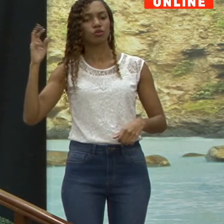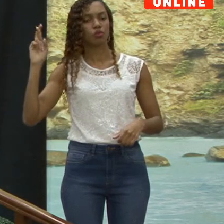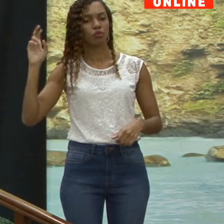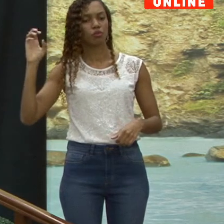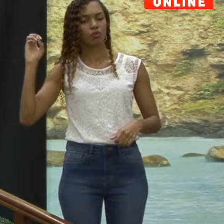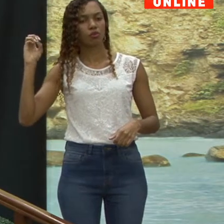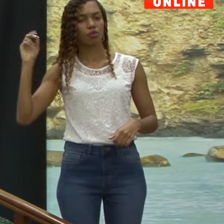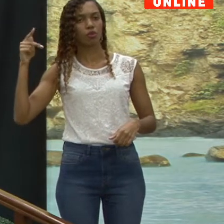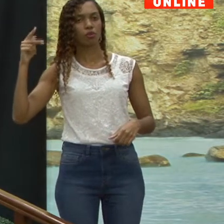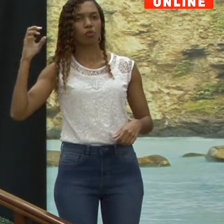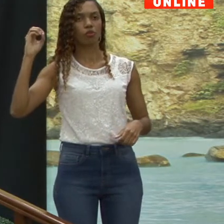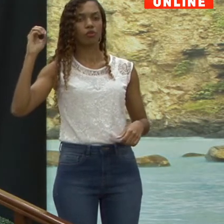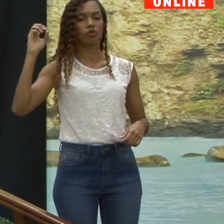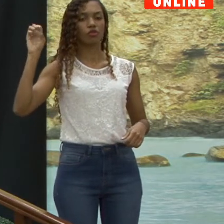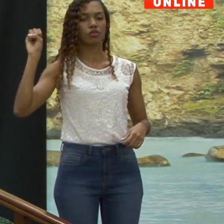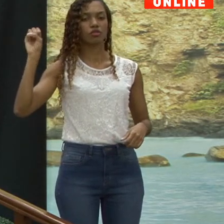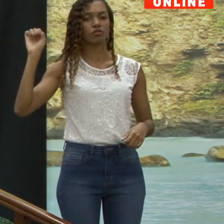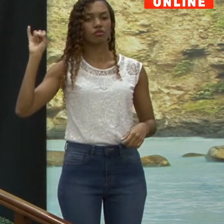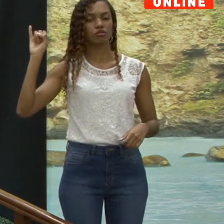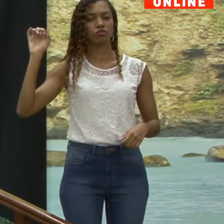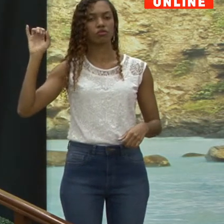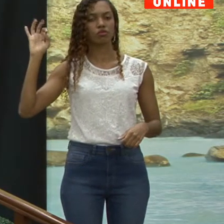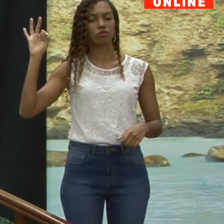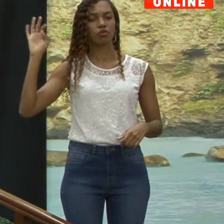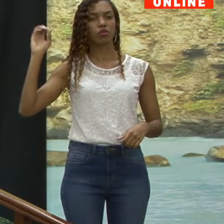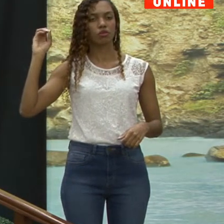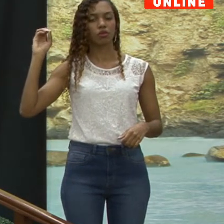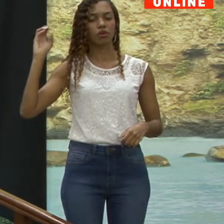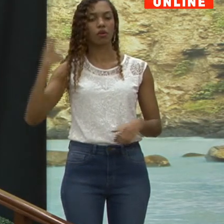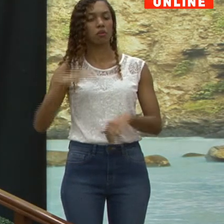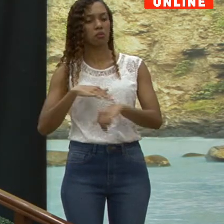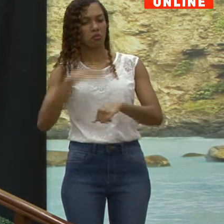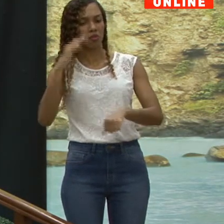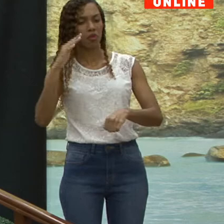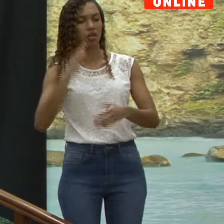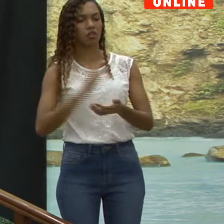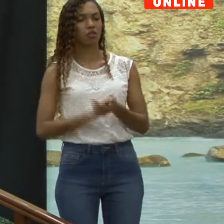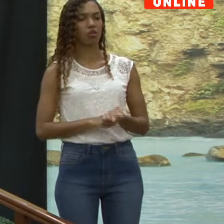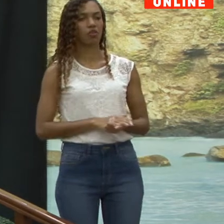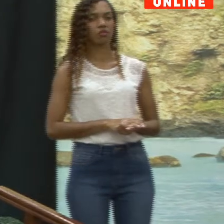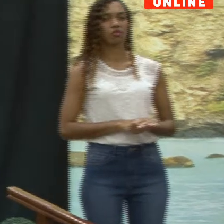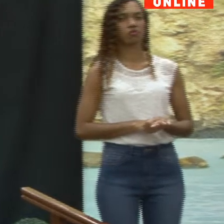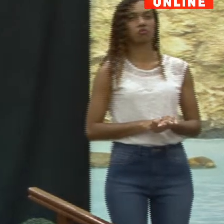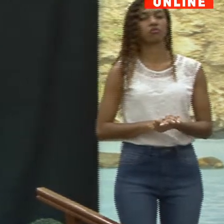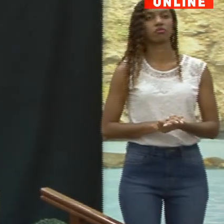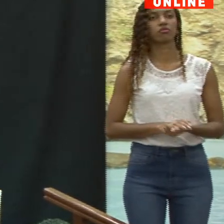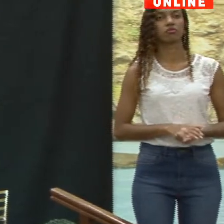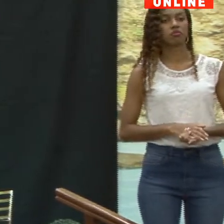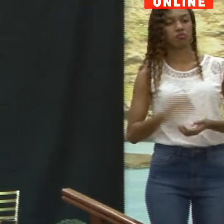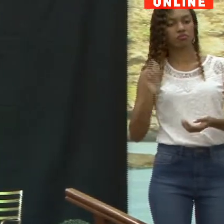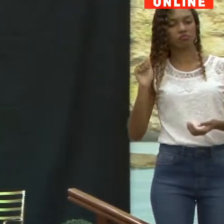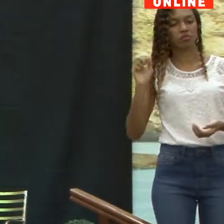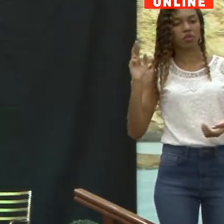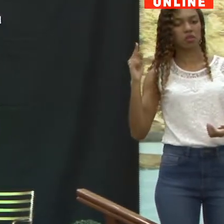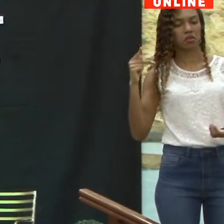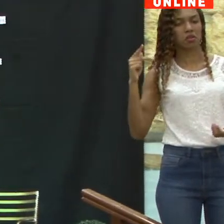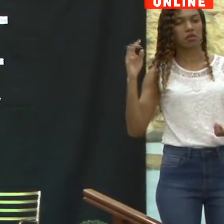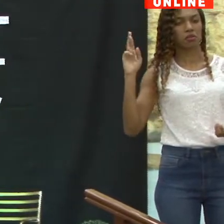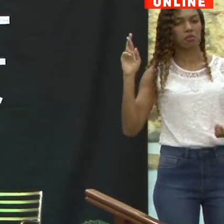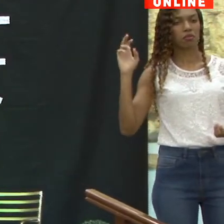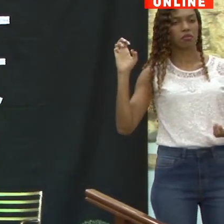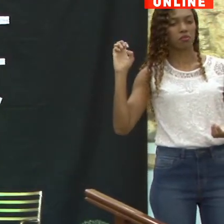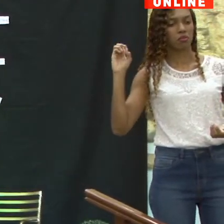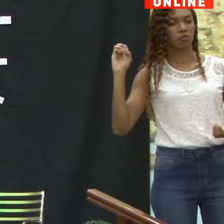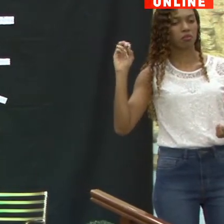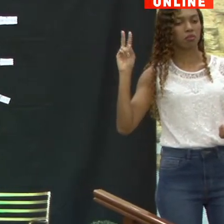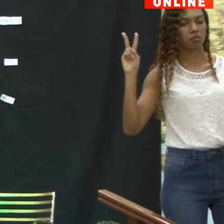a nossa aprovação. Veja, por exemplo, nas Olimpíadas, cada país vai mandar